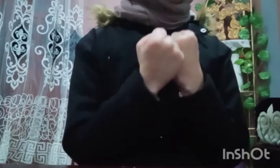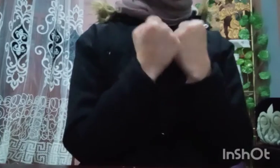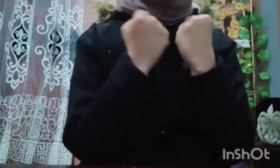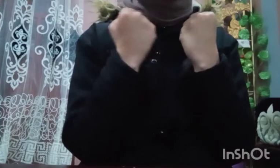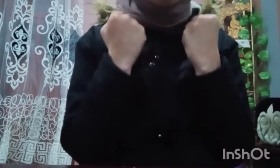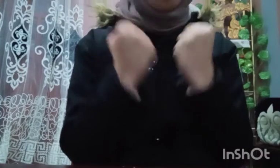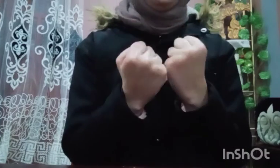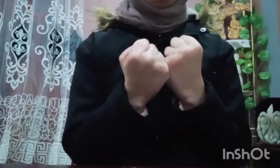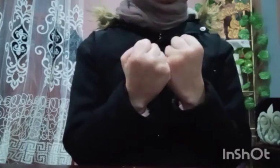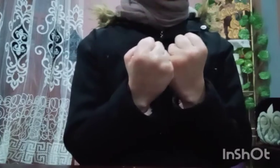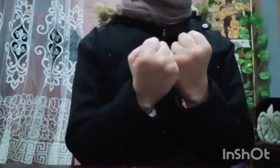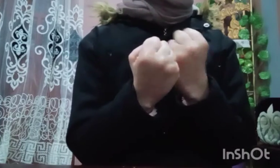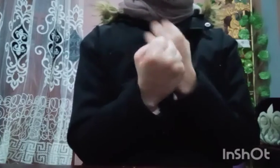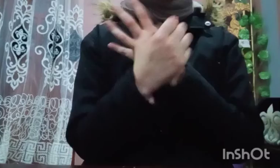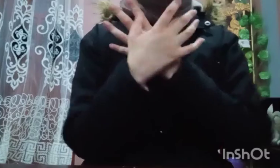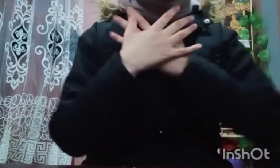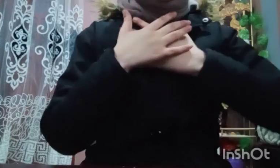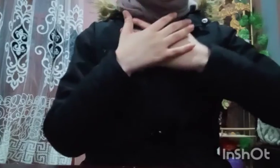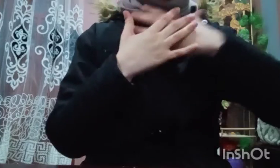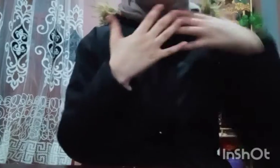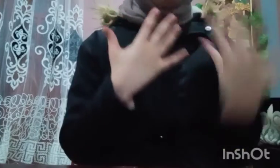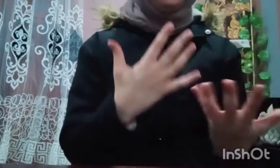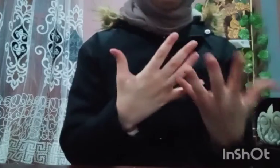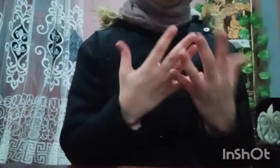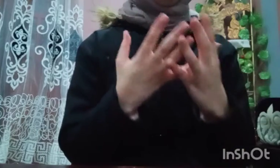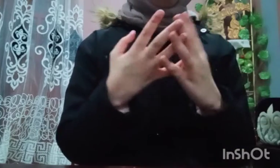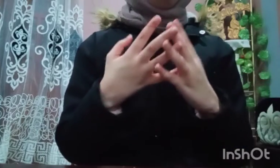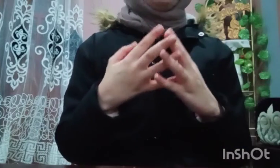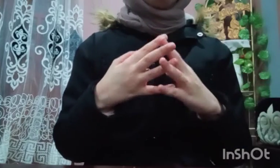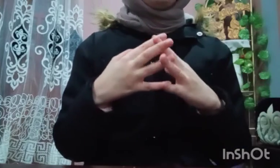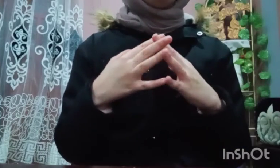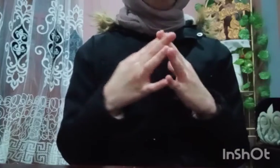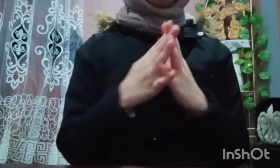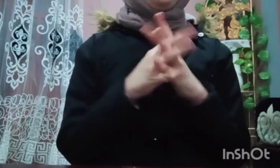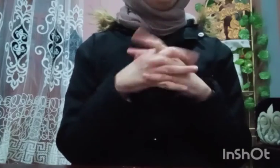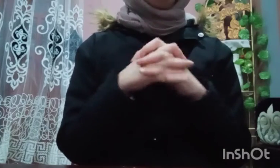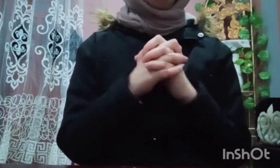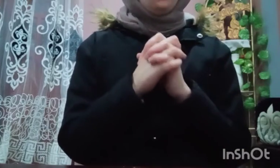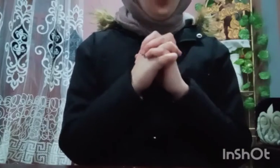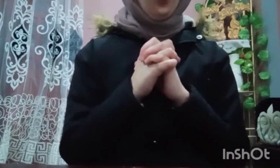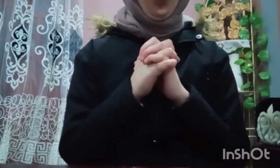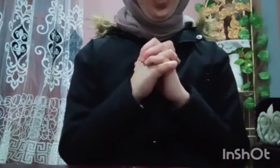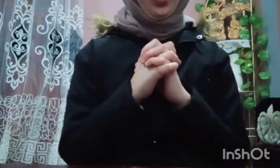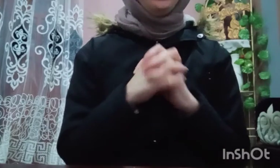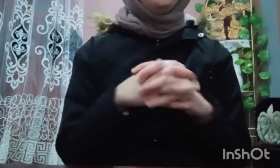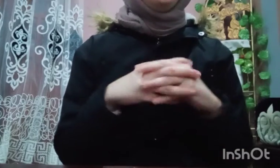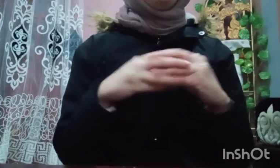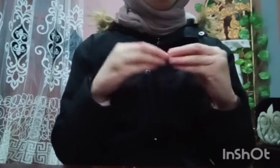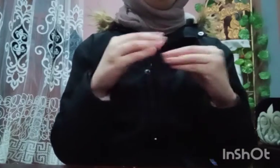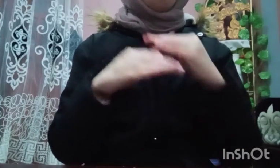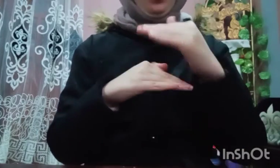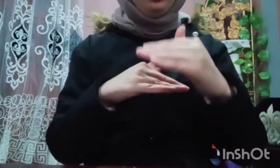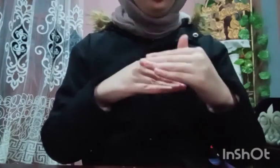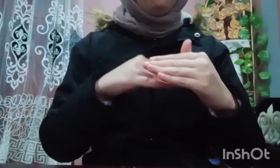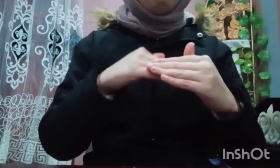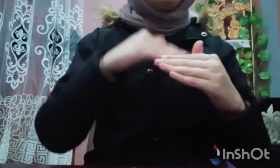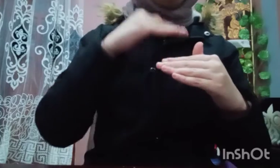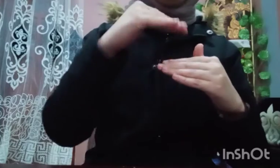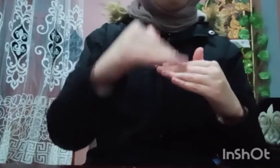وقوه ربي على اللي كنت نعرفها يعني من قبل اعطاتني سبحان الله قوه يوم بعد يوم فرست